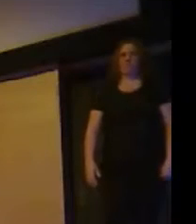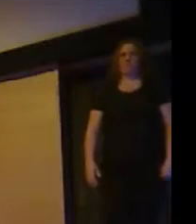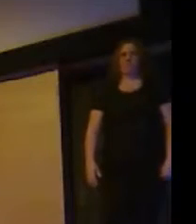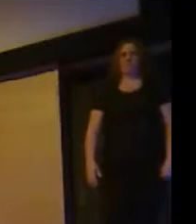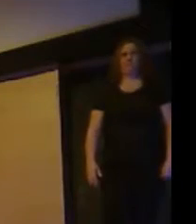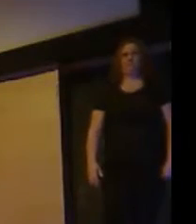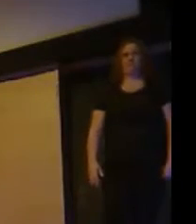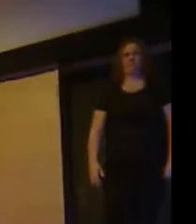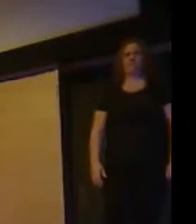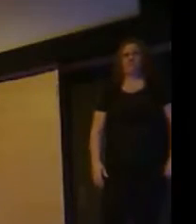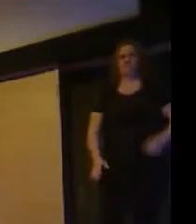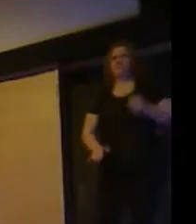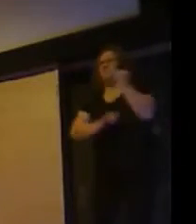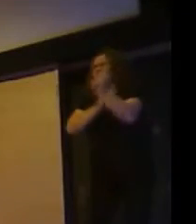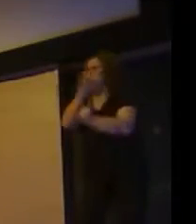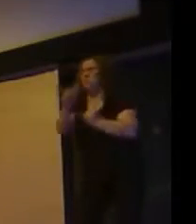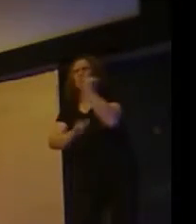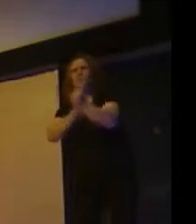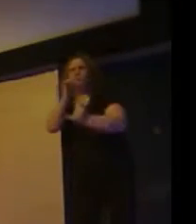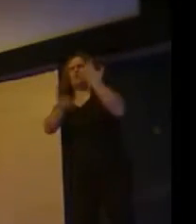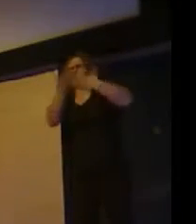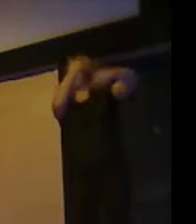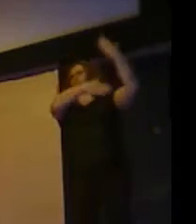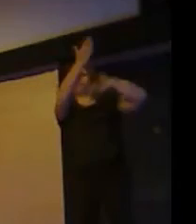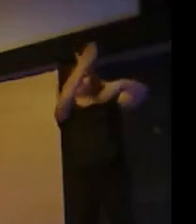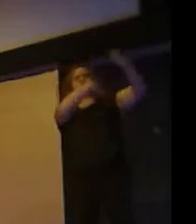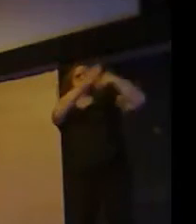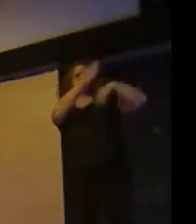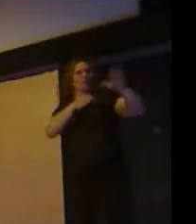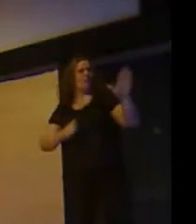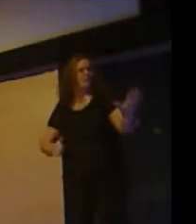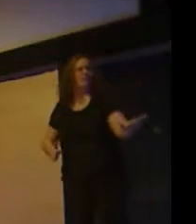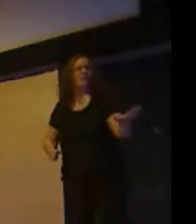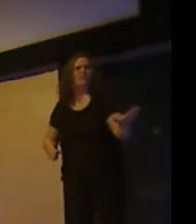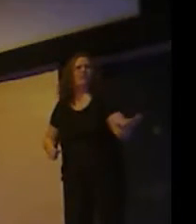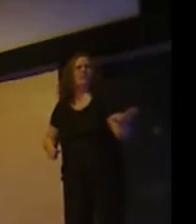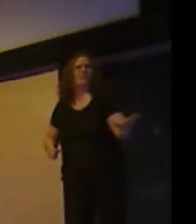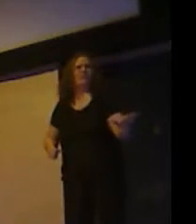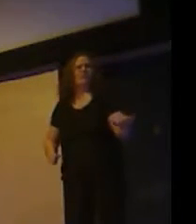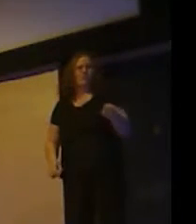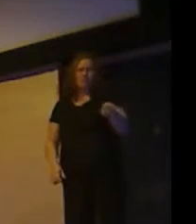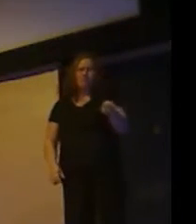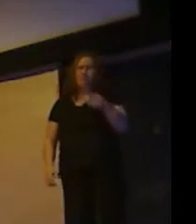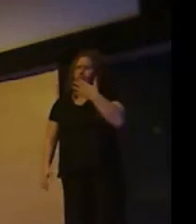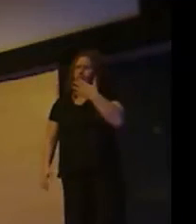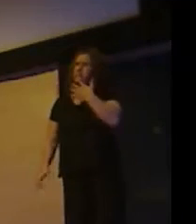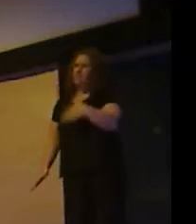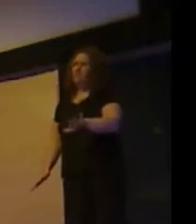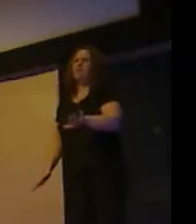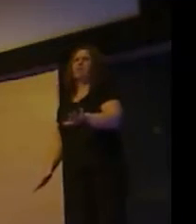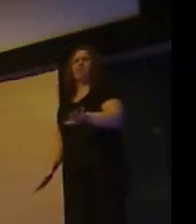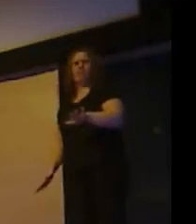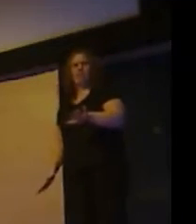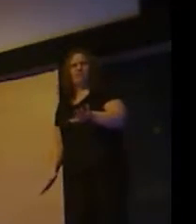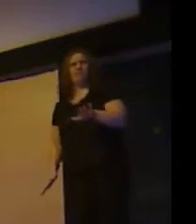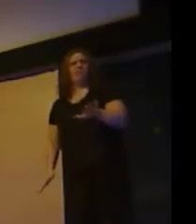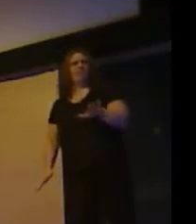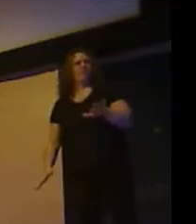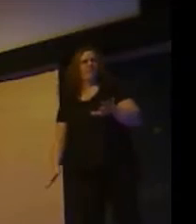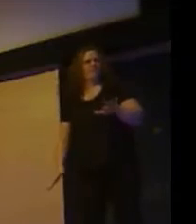Esa vez habló de un niño que comprendió que si existe una misión en la vida es la de